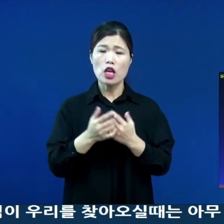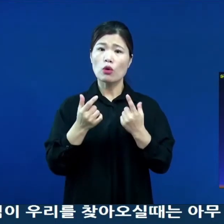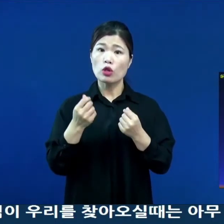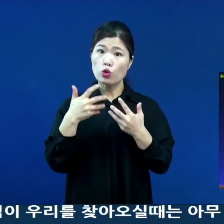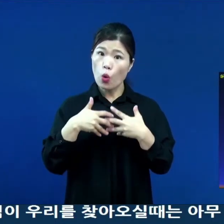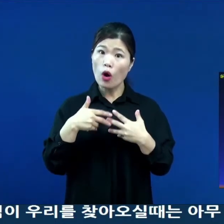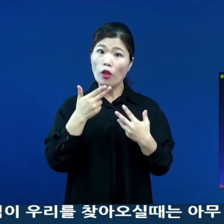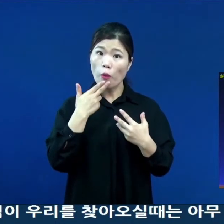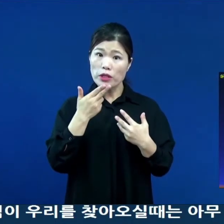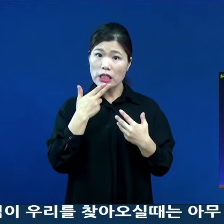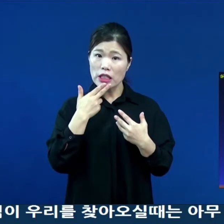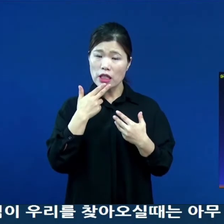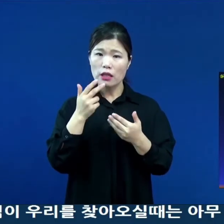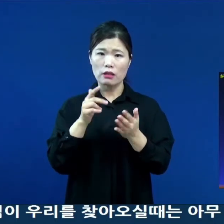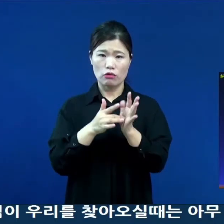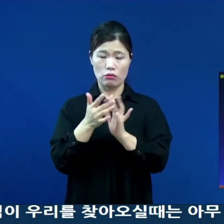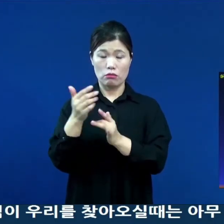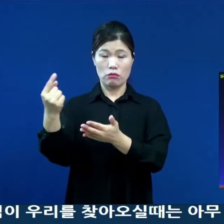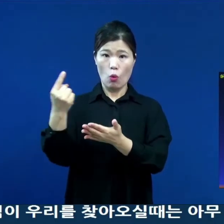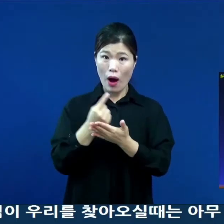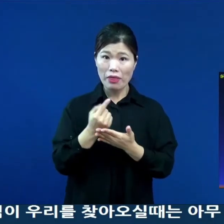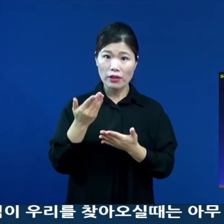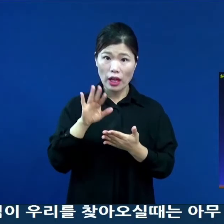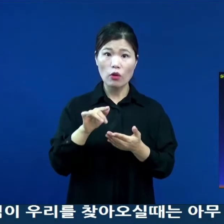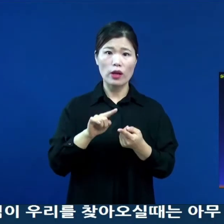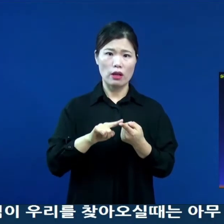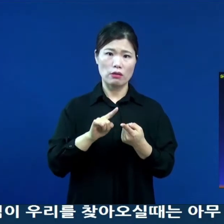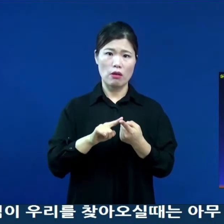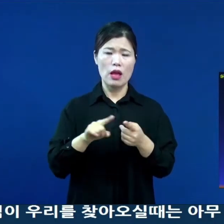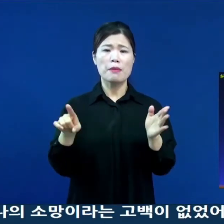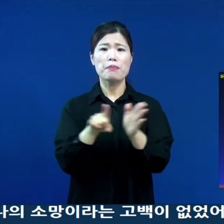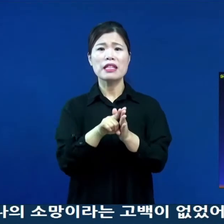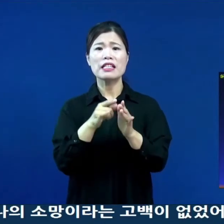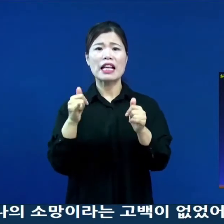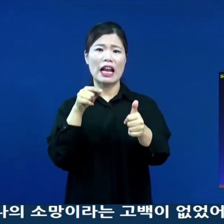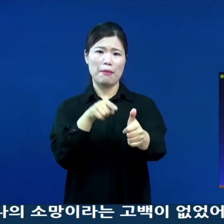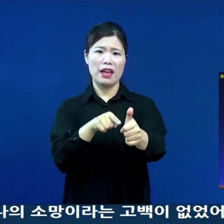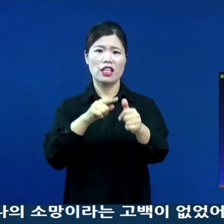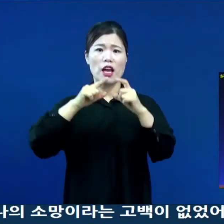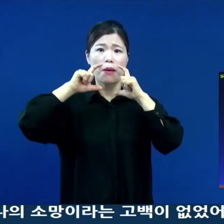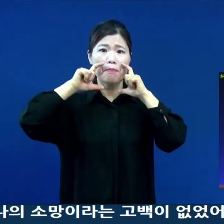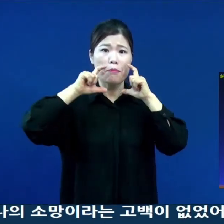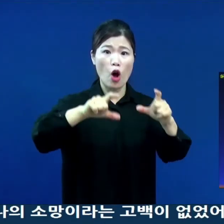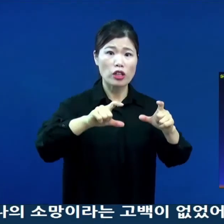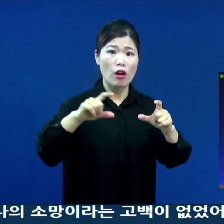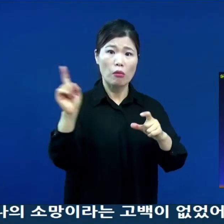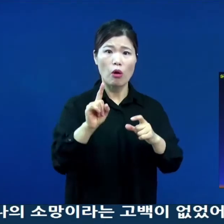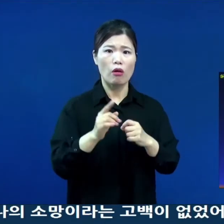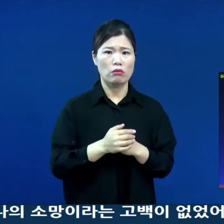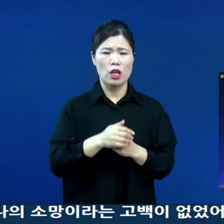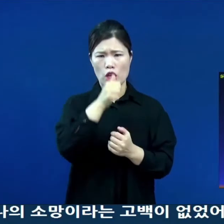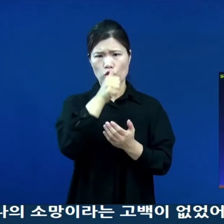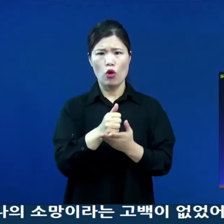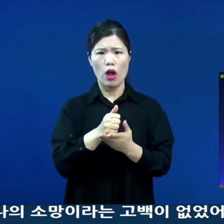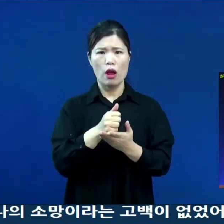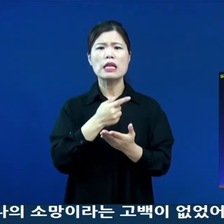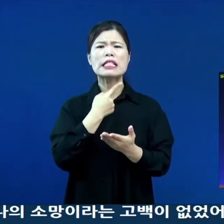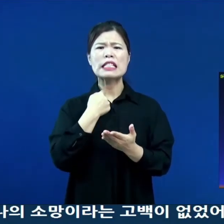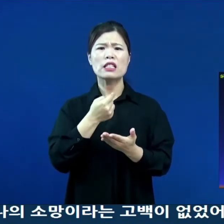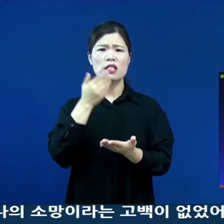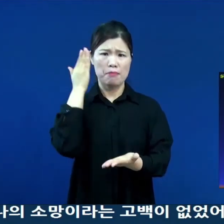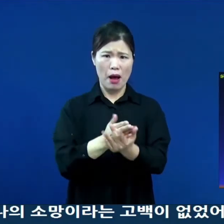없이 찾아오신 주님이 주님을 믿는 사람에게는 명령을 하십니다. 죄 짓지 말아라, 죄 짓지 말고